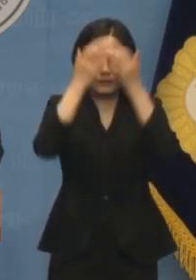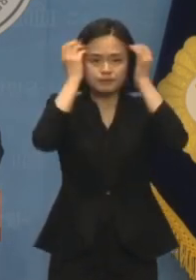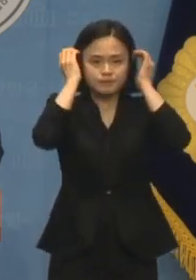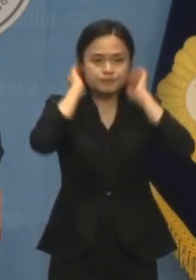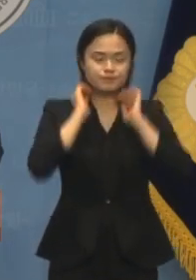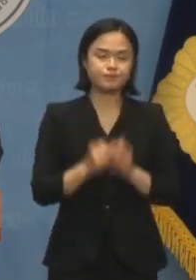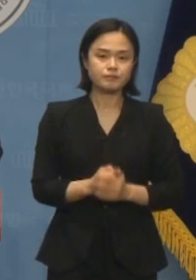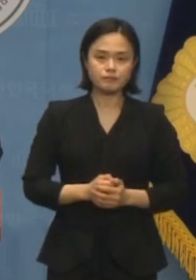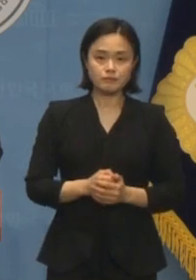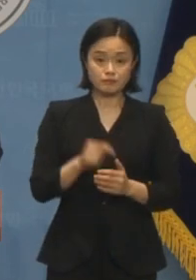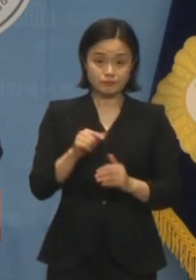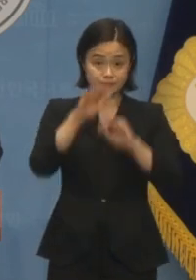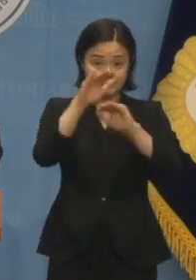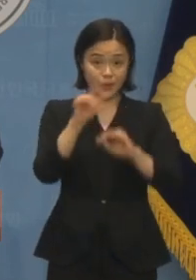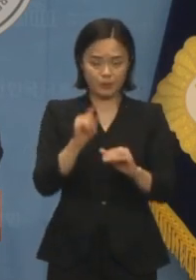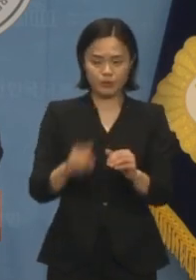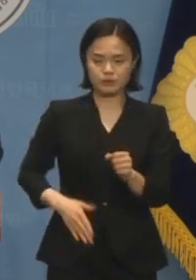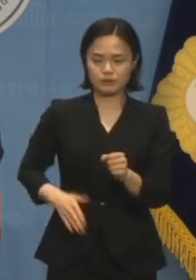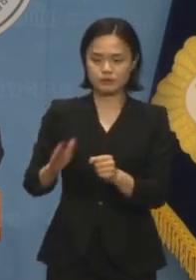오히려 여기에는 최상병 사건을